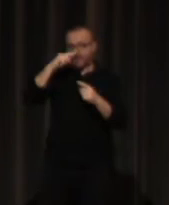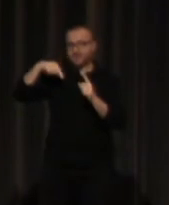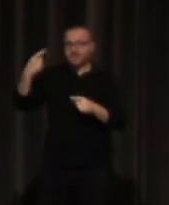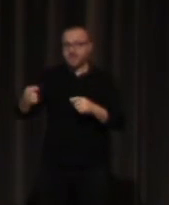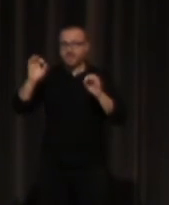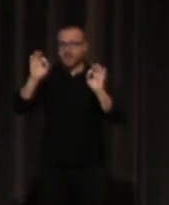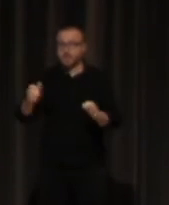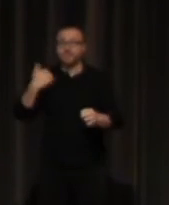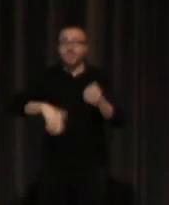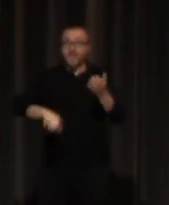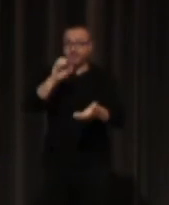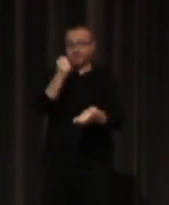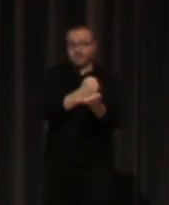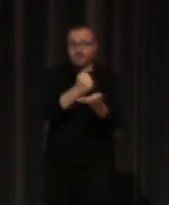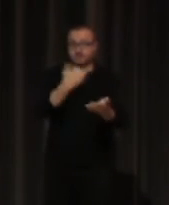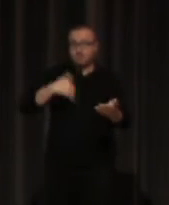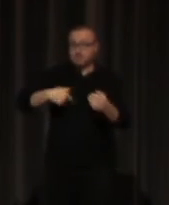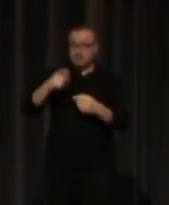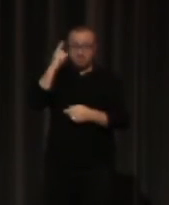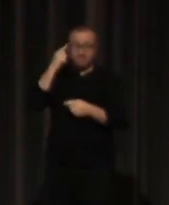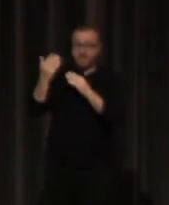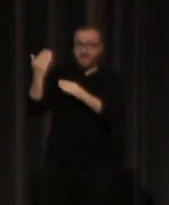les classes ja van començar fa uns dies.